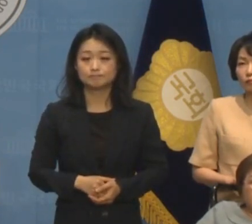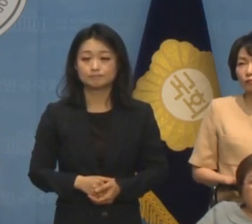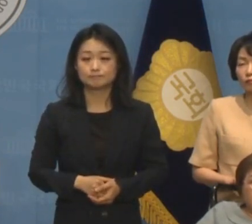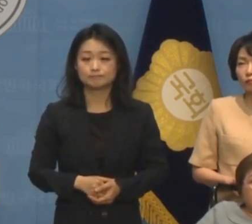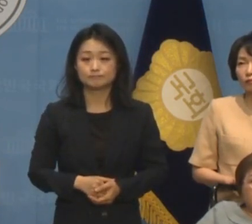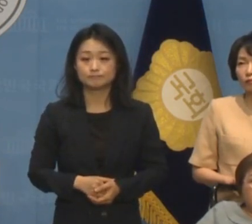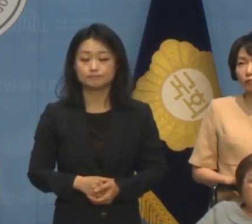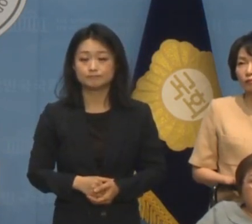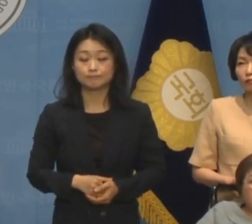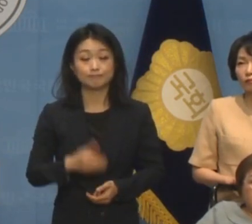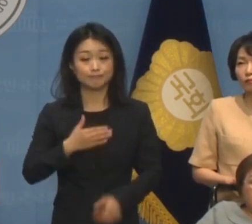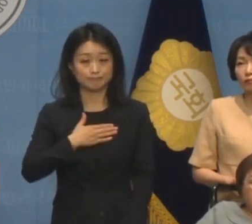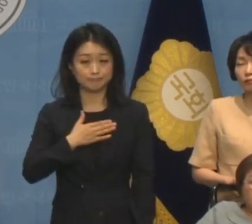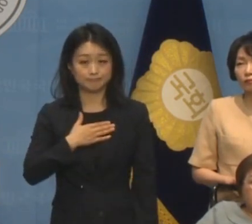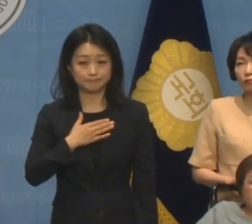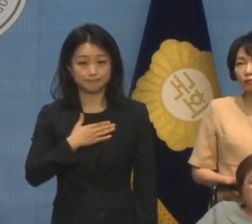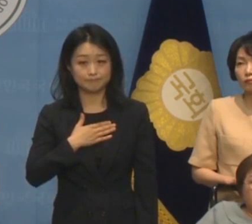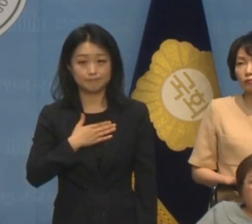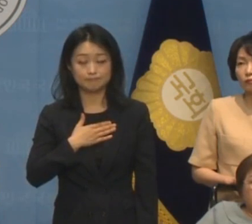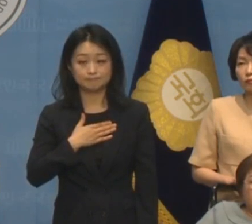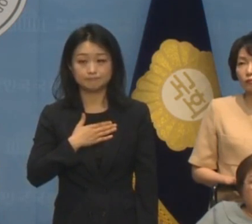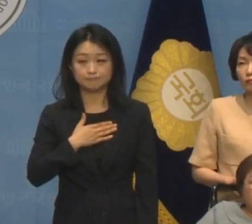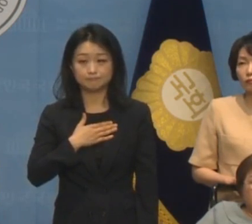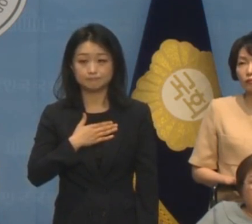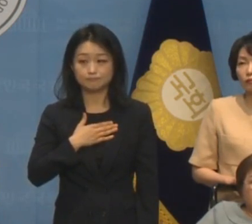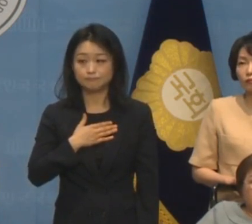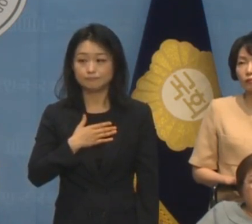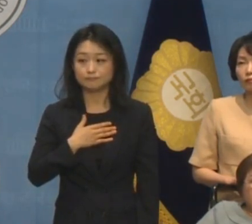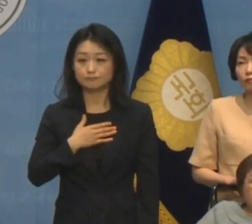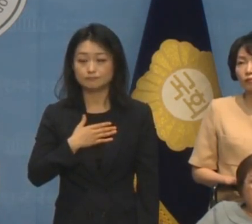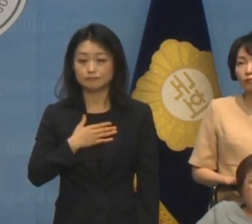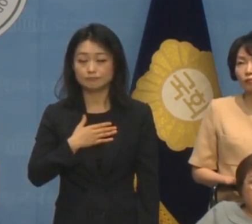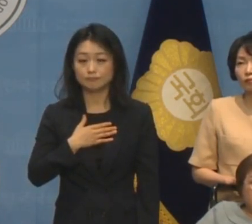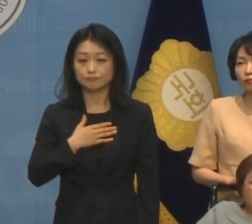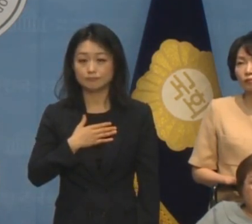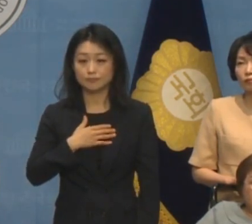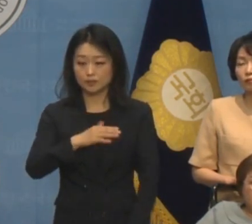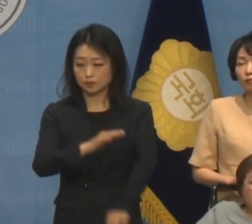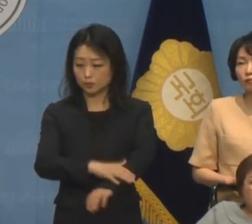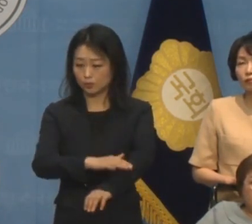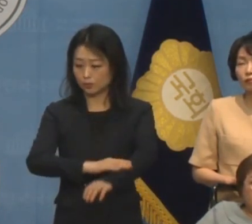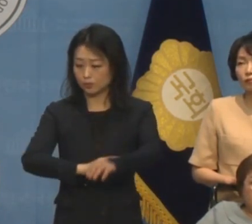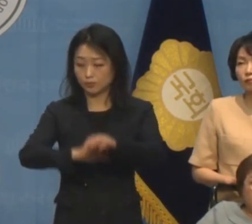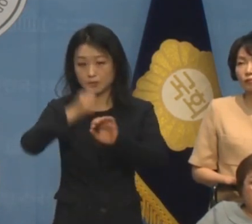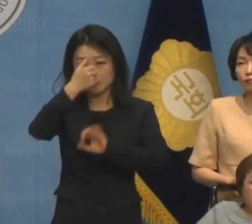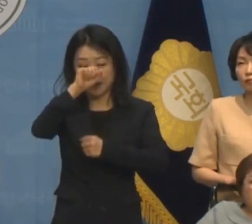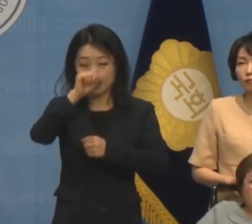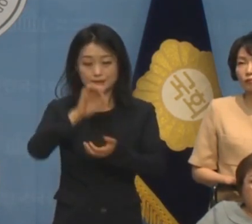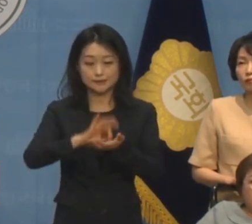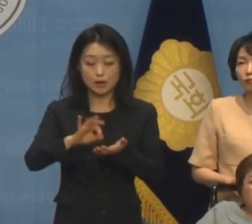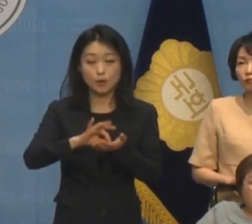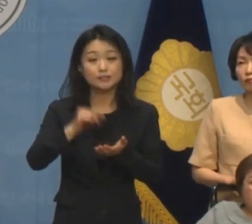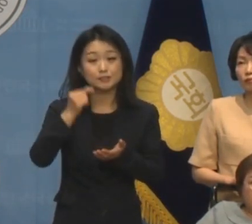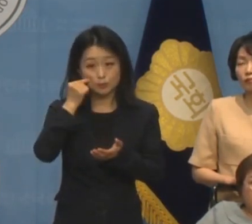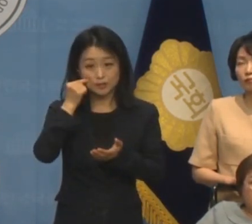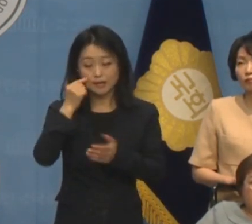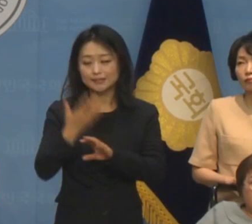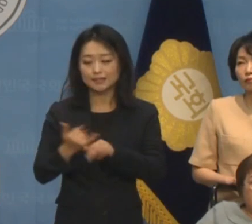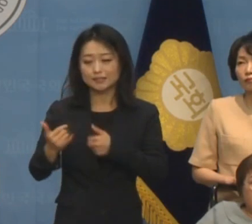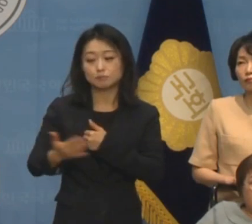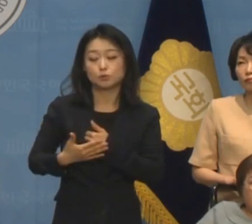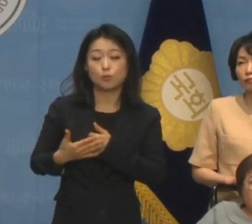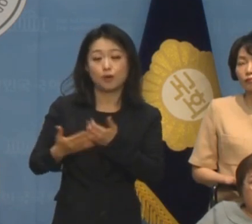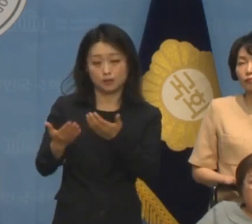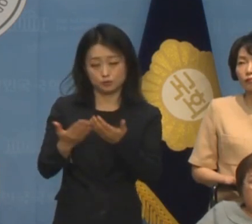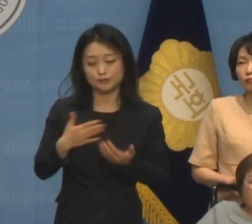그래서 저는 손발을 다 못 씁니다. 남의 의지에서 살아갈 수밖에